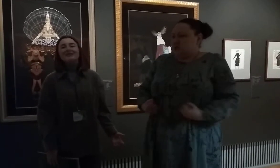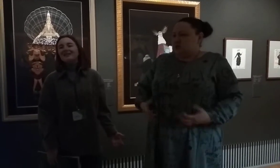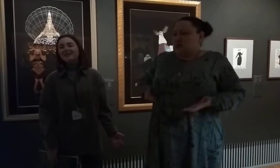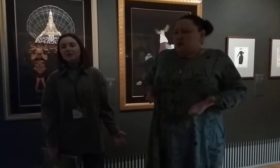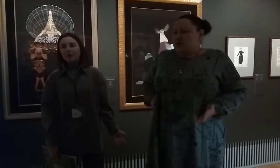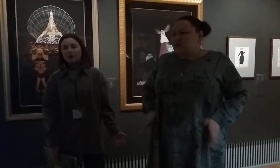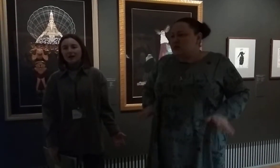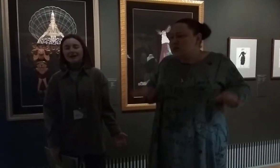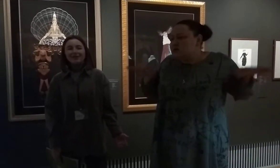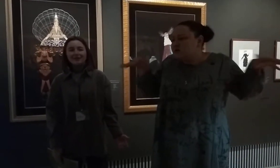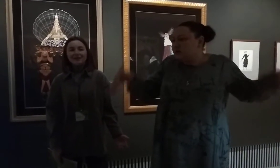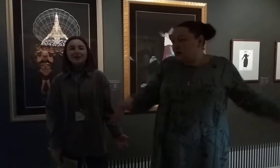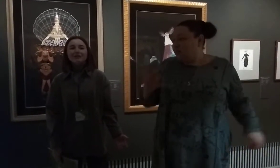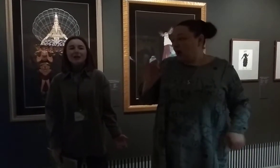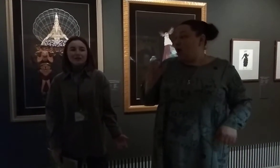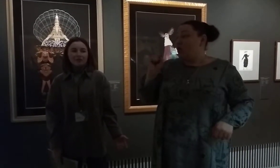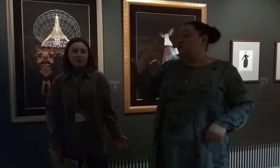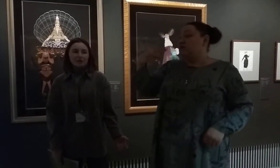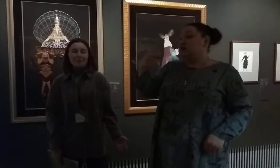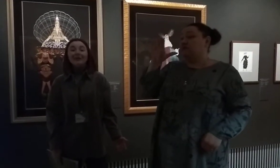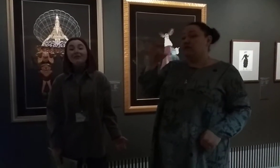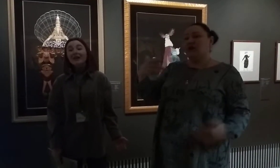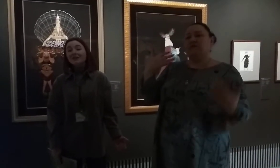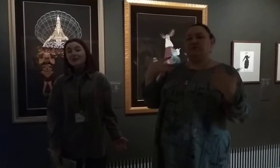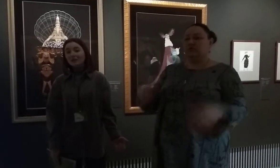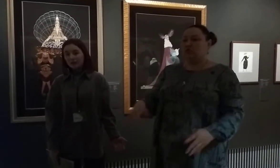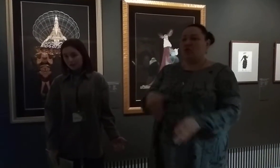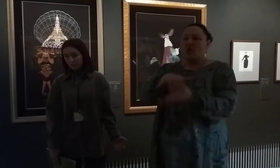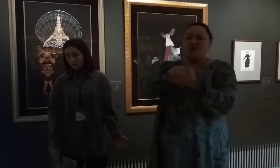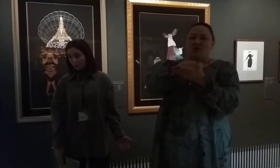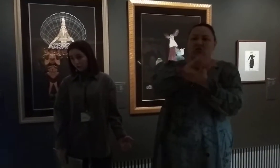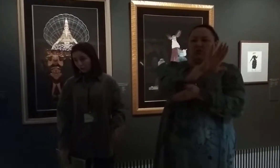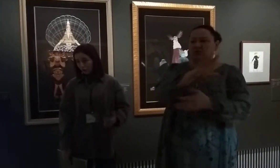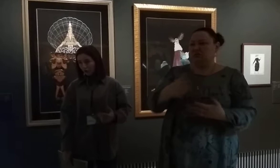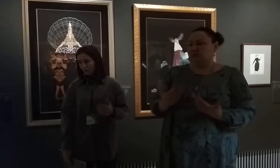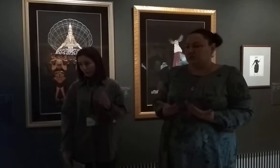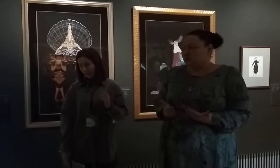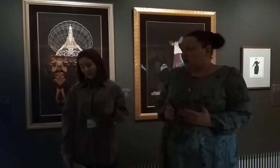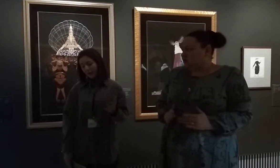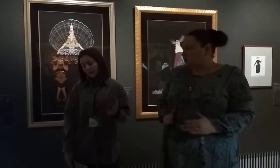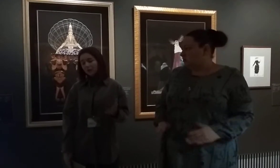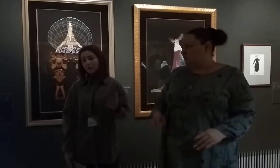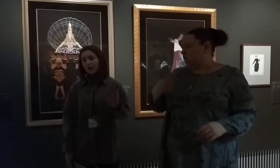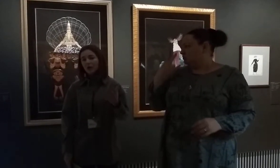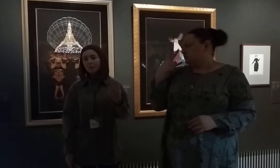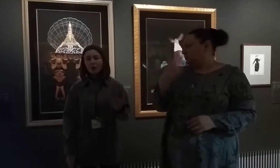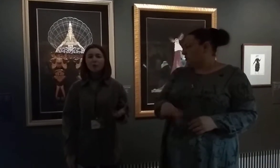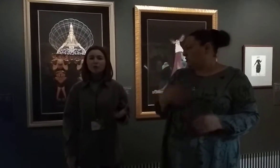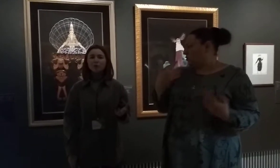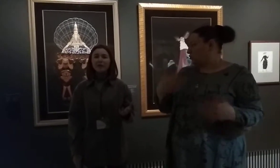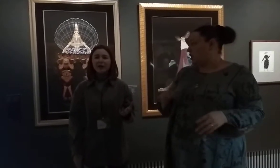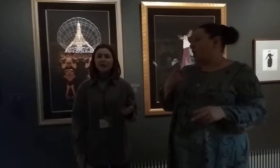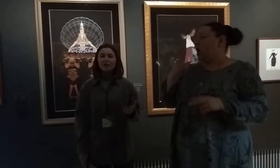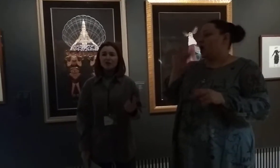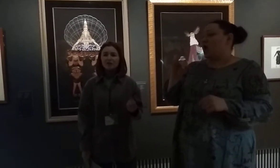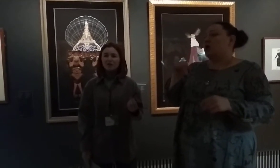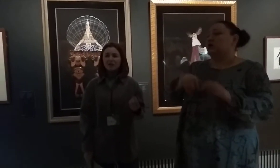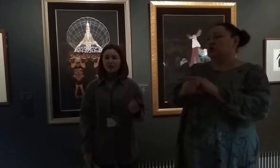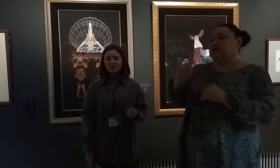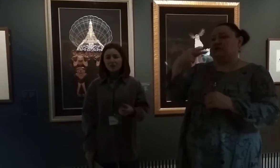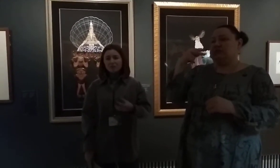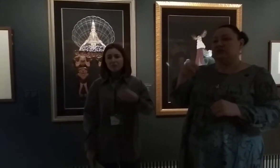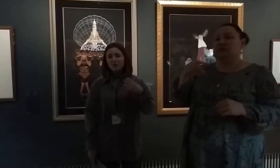в 20 веке от корсета отказываются. Появляется рентген, который точно нам говорит, как пагубно он влияет на